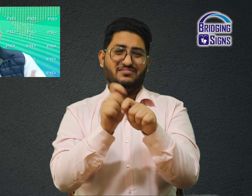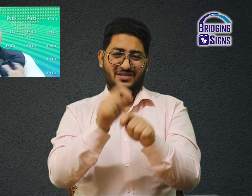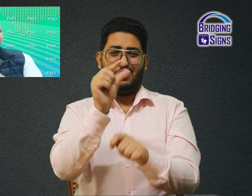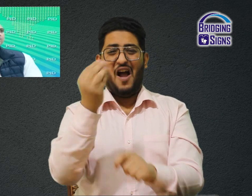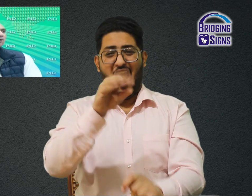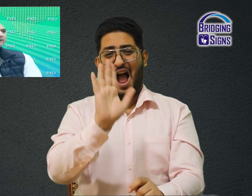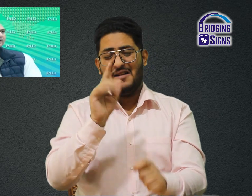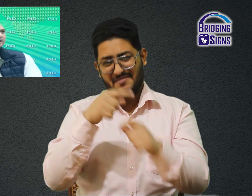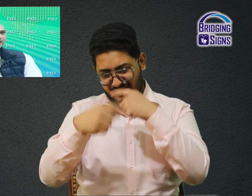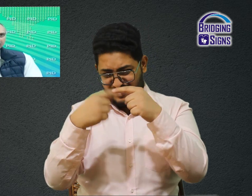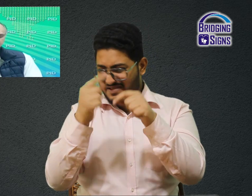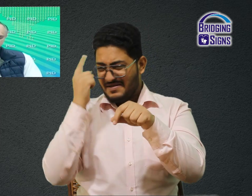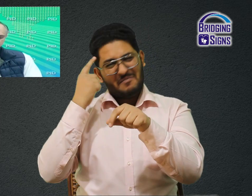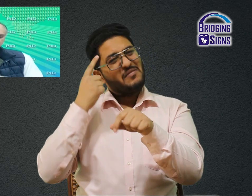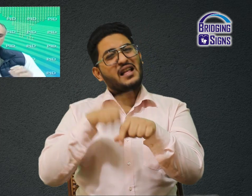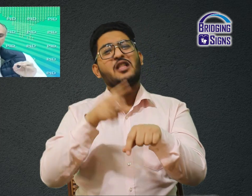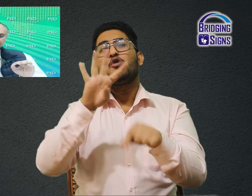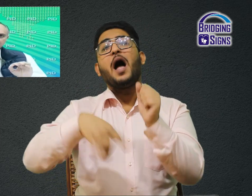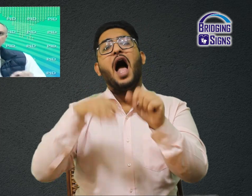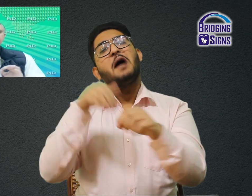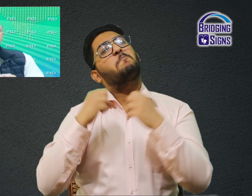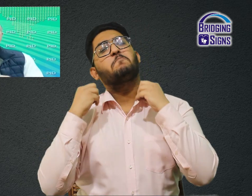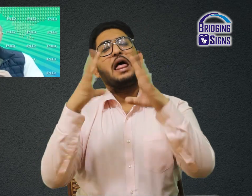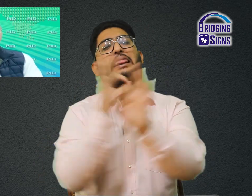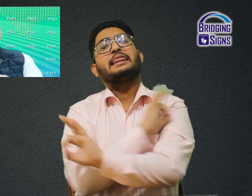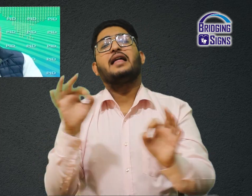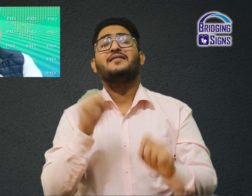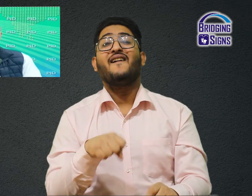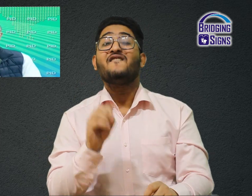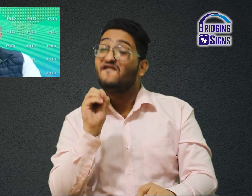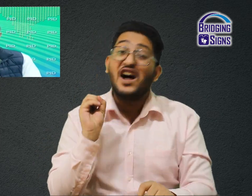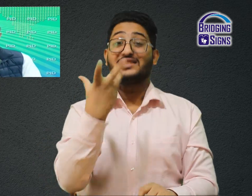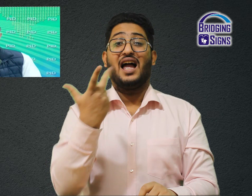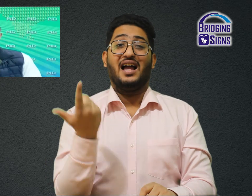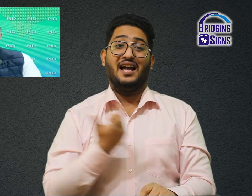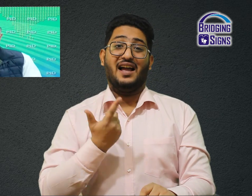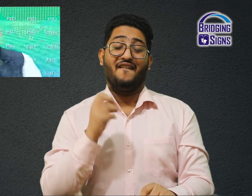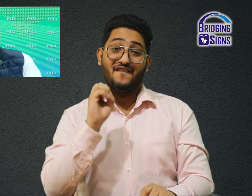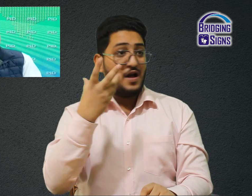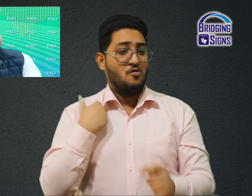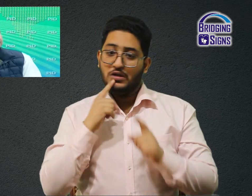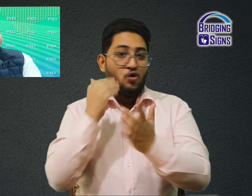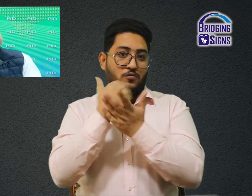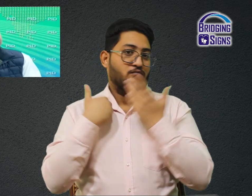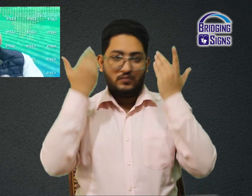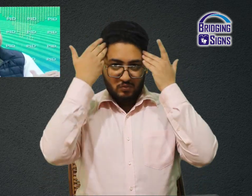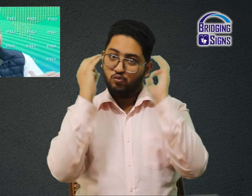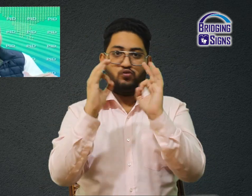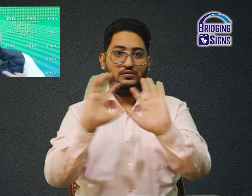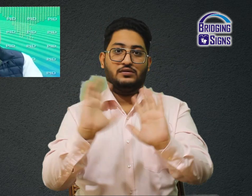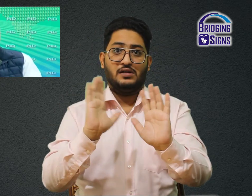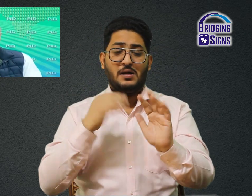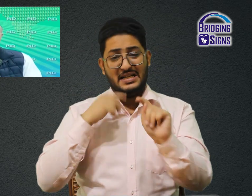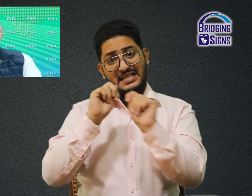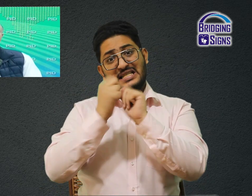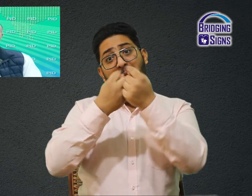को वापस ऑनलाइन आने में। वजूहात क्या है? वजूहात इस वक्त हमें मालूम नहीं है क्योंकि रात को अंधेरे में भी टीमें हमने